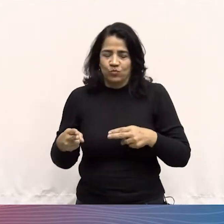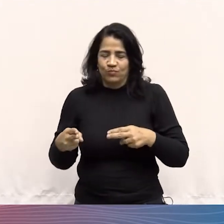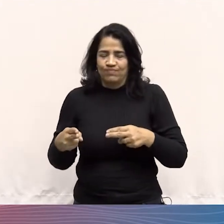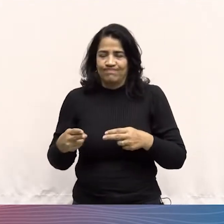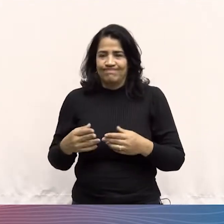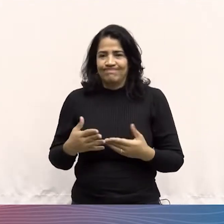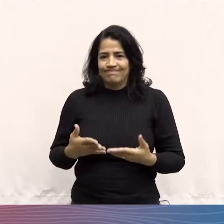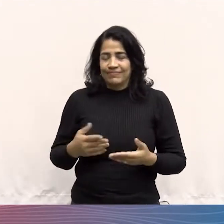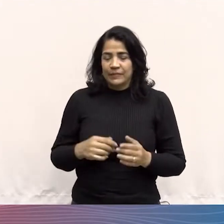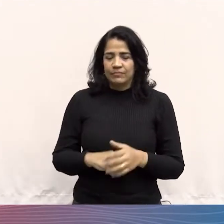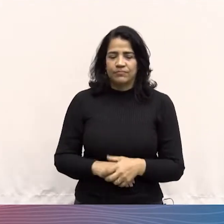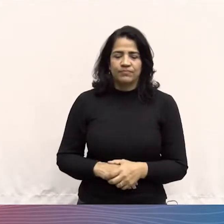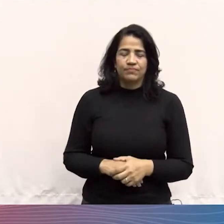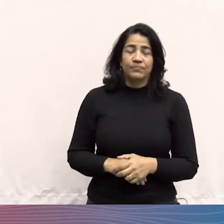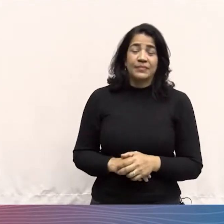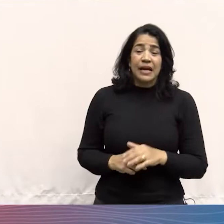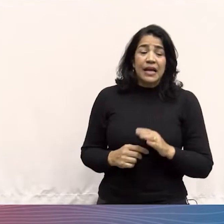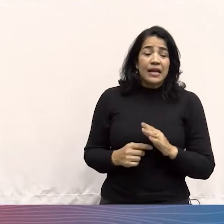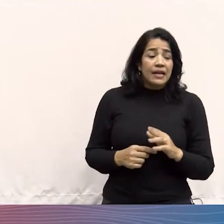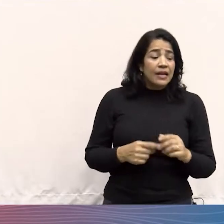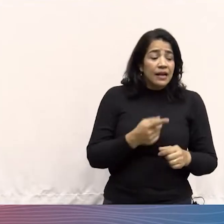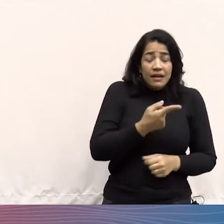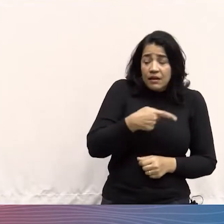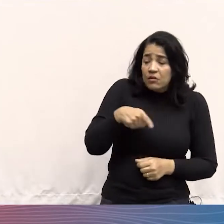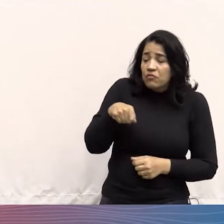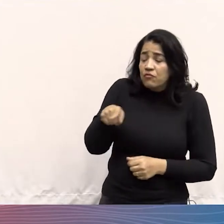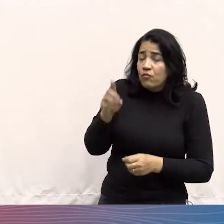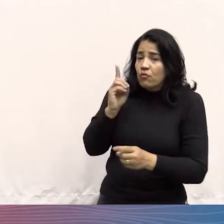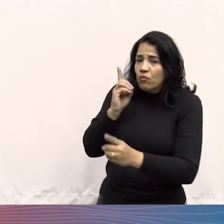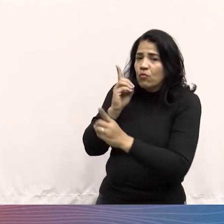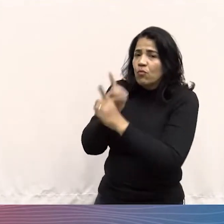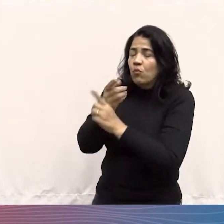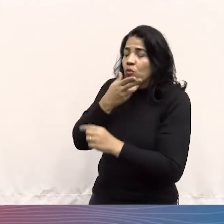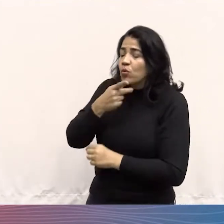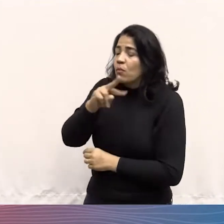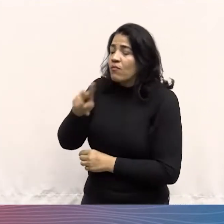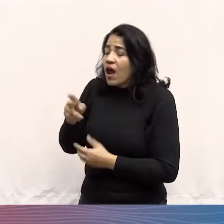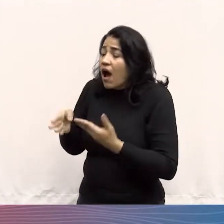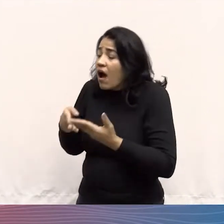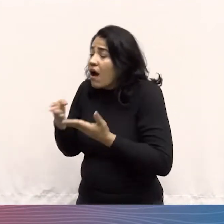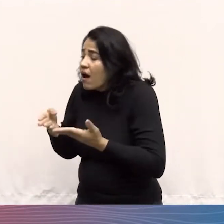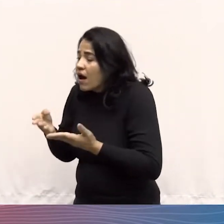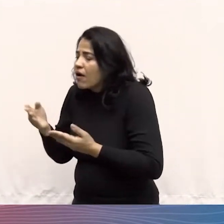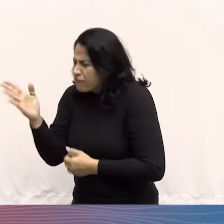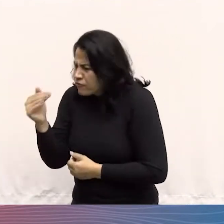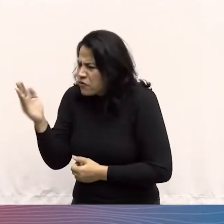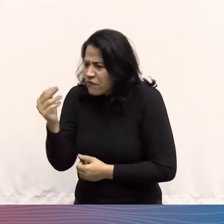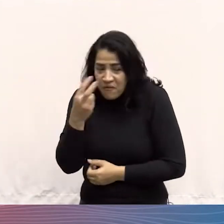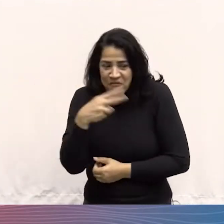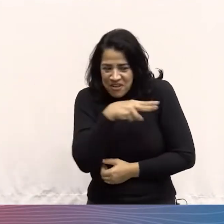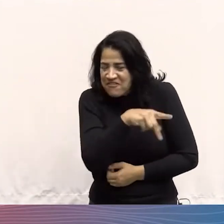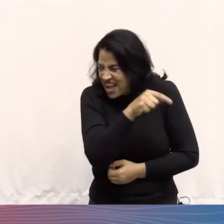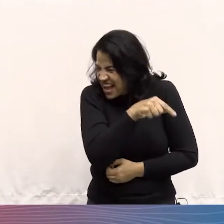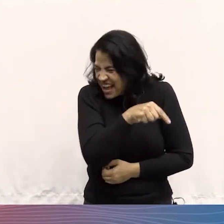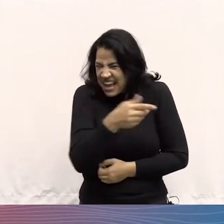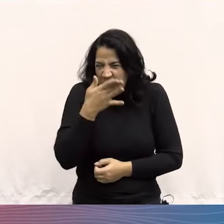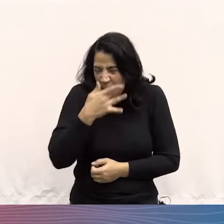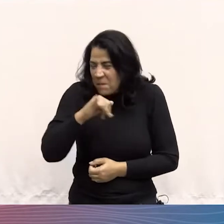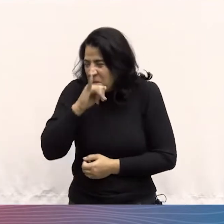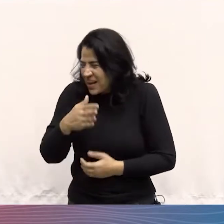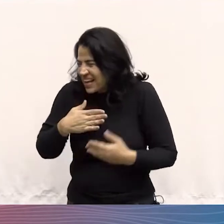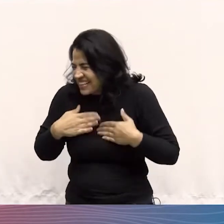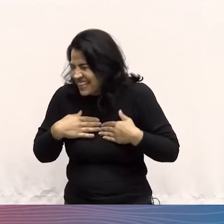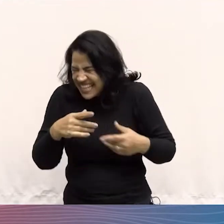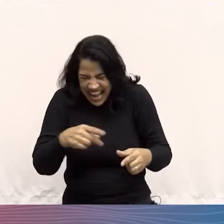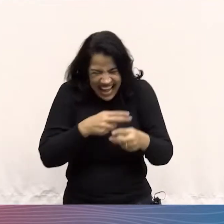nudez do seu pai para os seus irmãos. Olha nosso pai ali lá, está pelado ali, ó, que